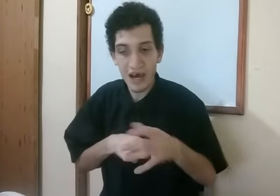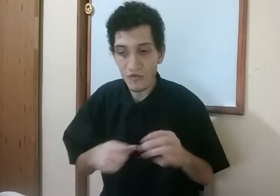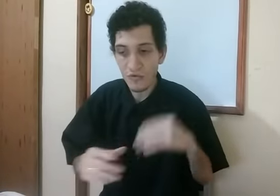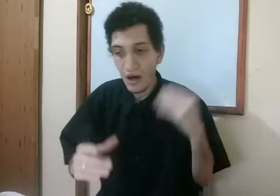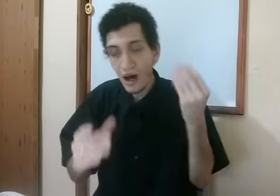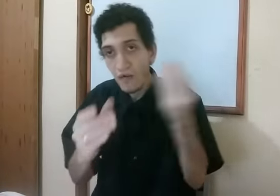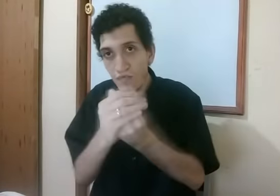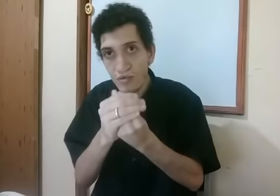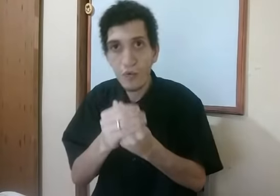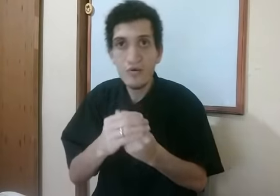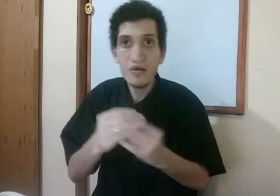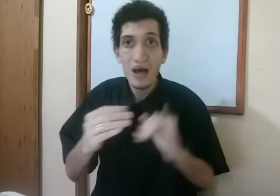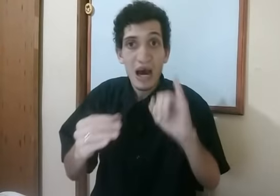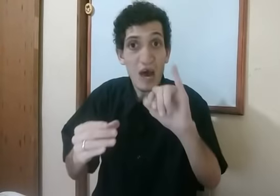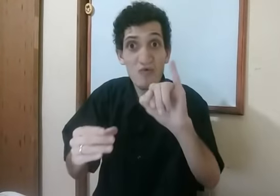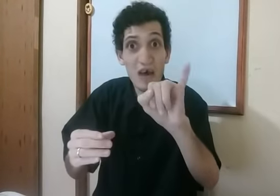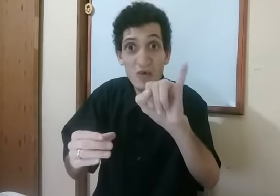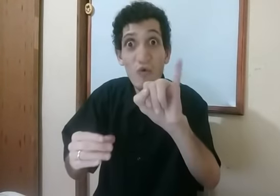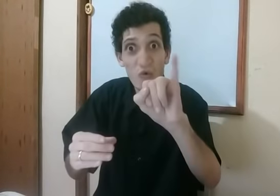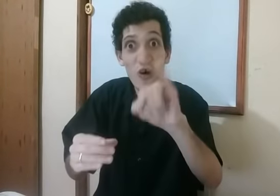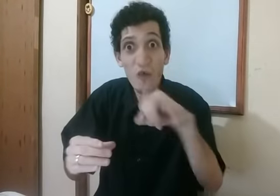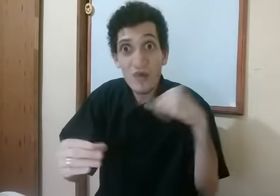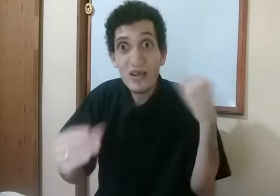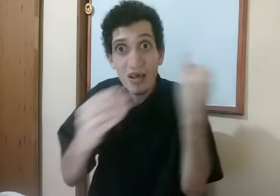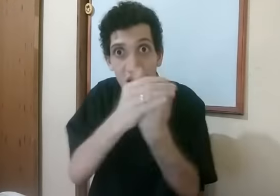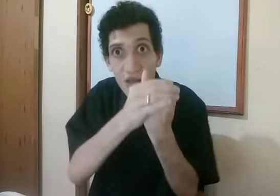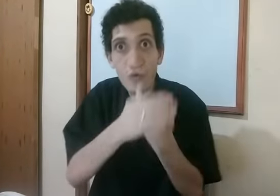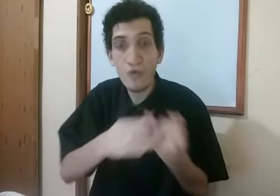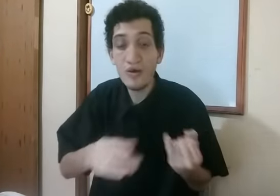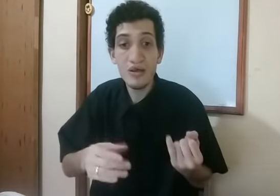caso. Alguns incluir, alguns pais incluir com i, incluir,